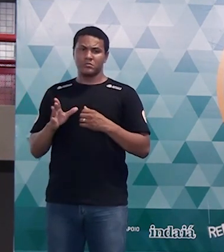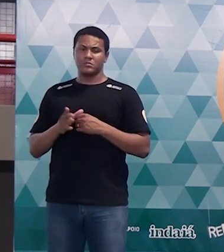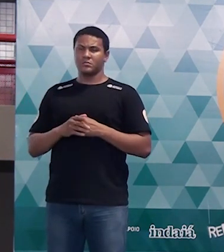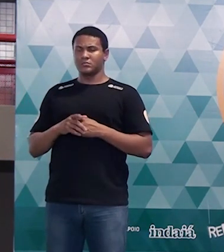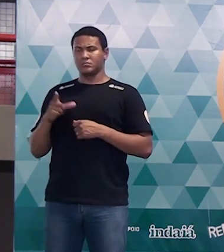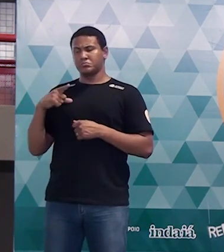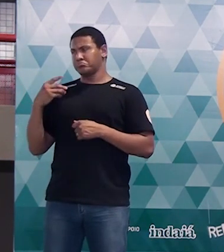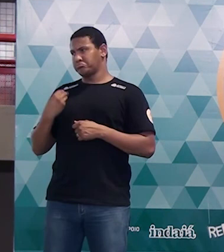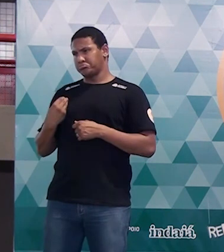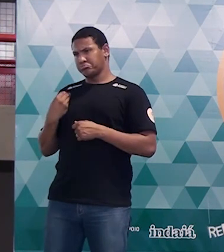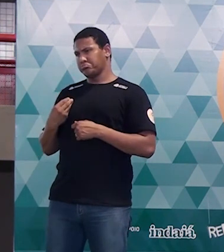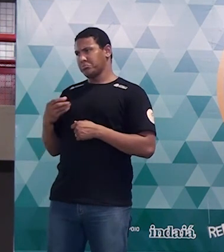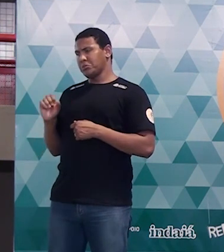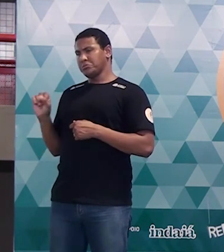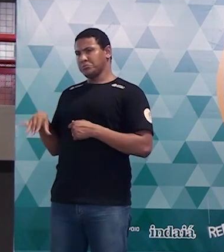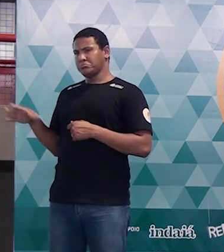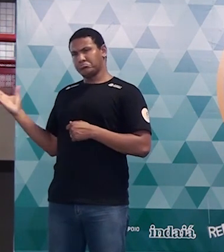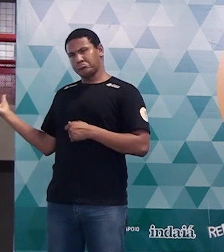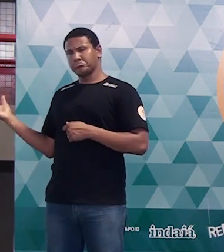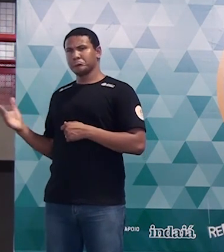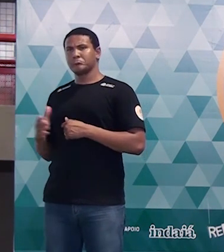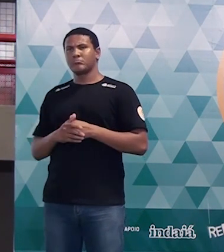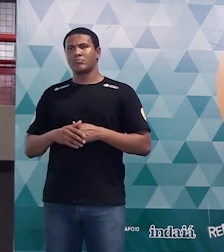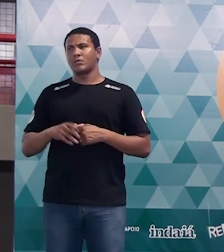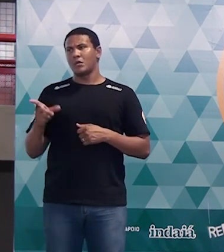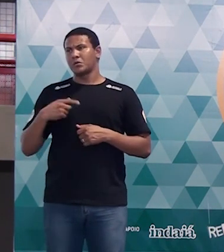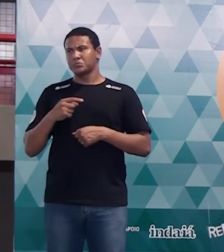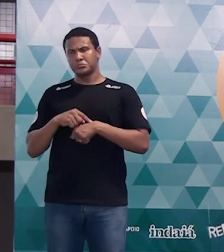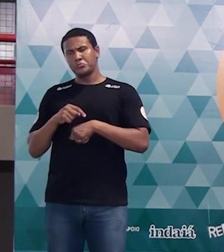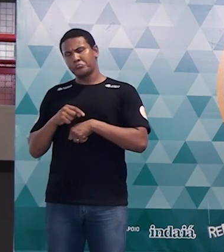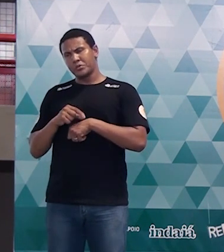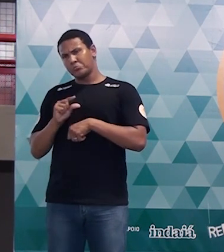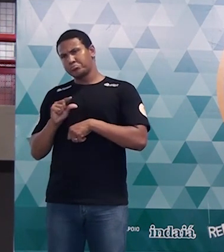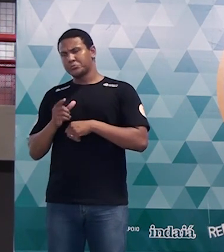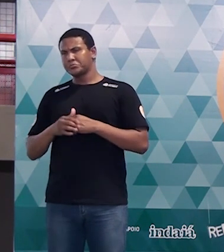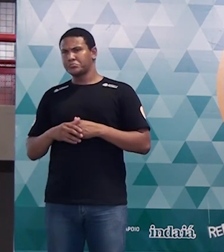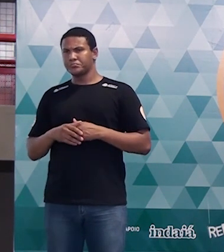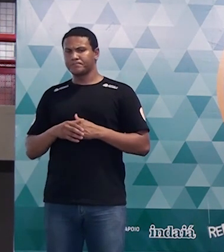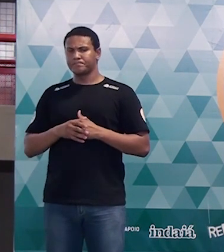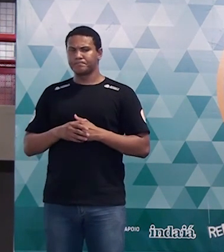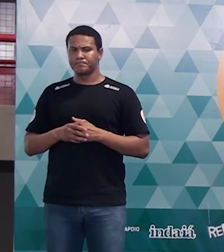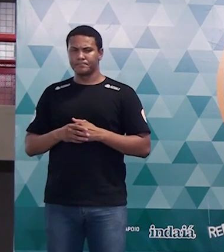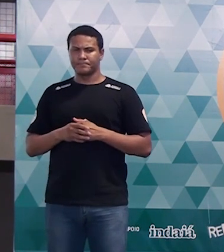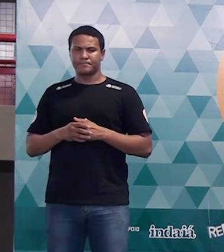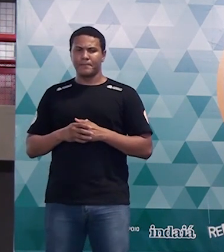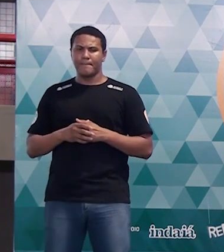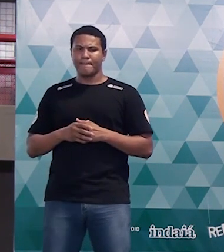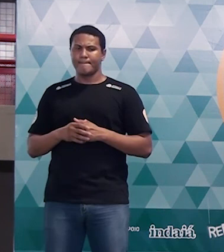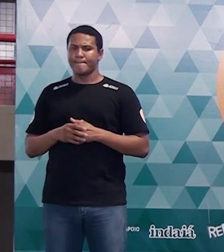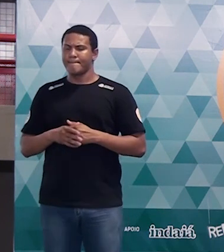eu vou estar aí com vocês por um tempinho a mais ainda.